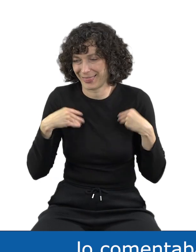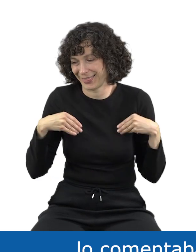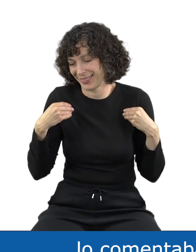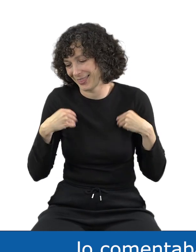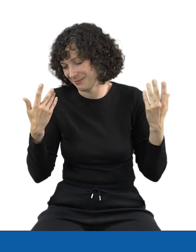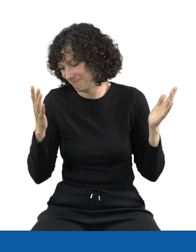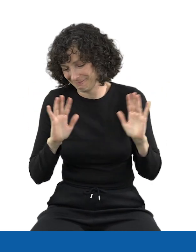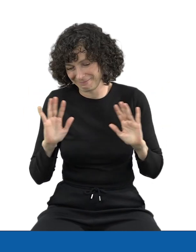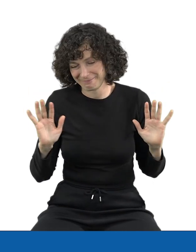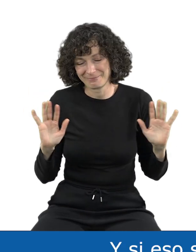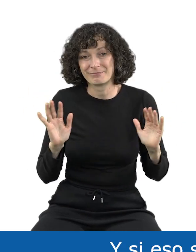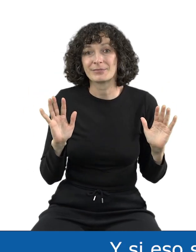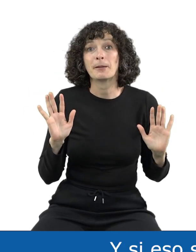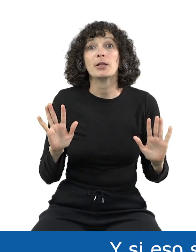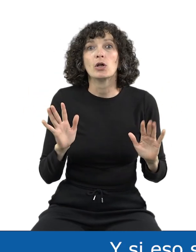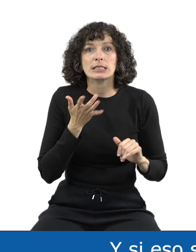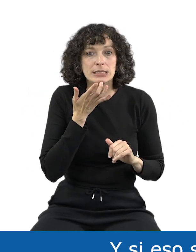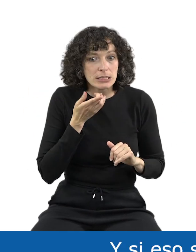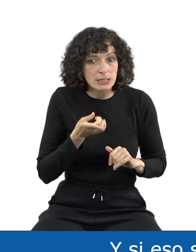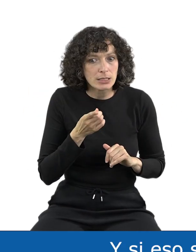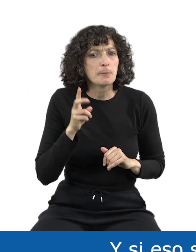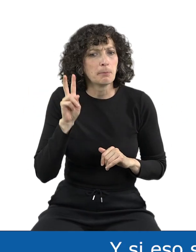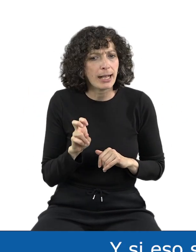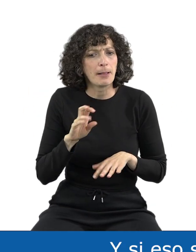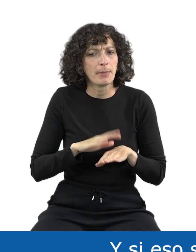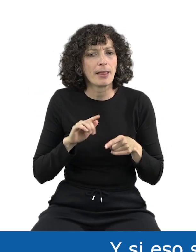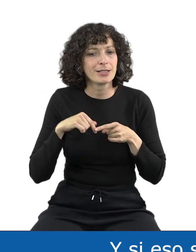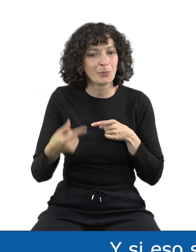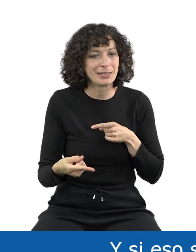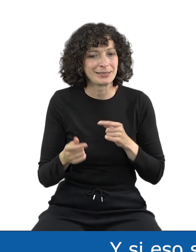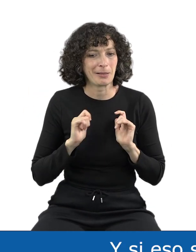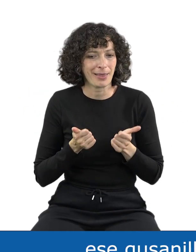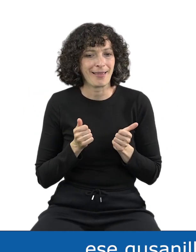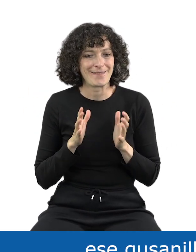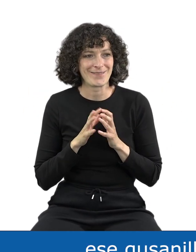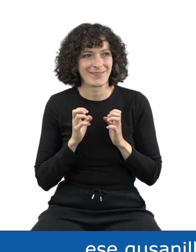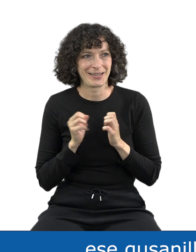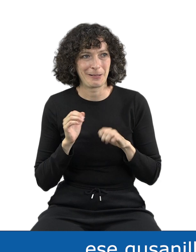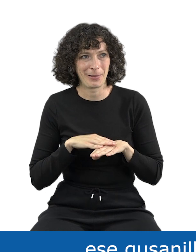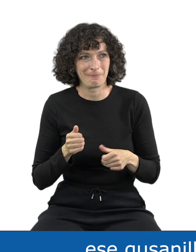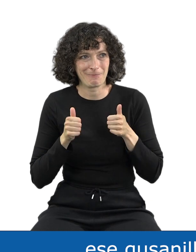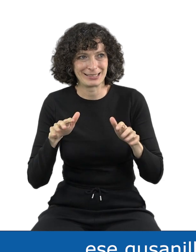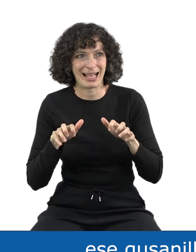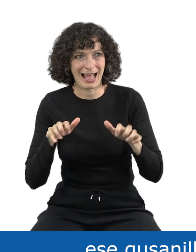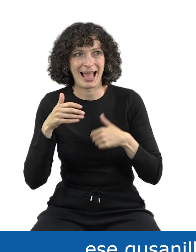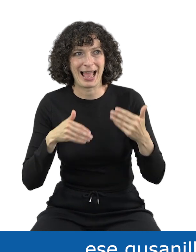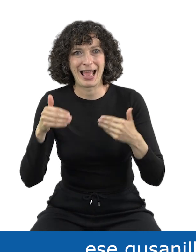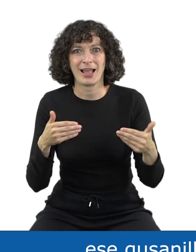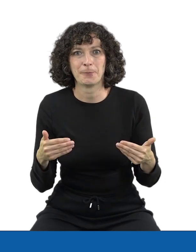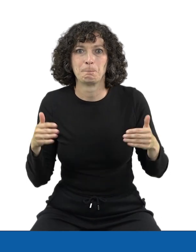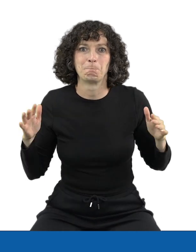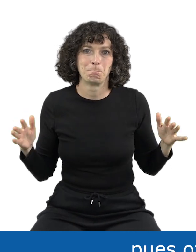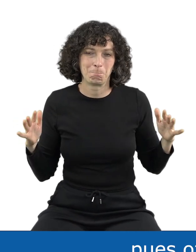bien. Y bueno, si eso sirve para que cojan, bueno, pues ese gusto, ese gusanillo por querer aprender un poco